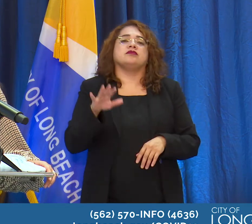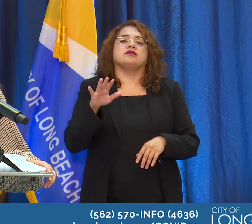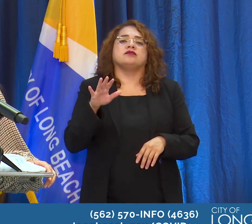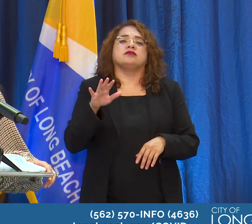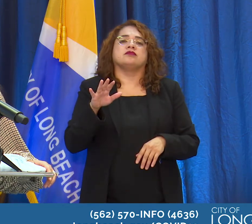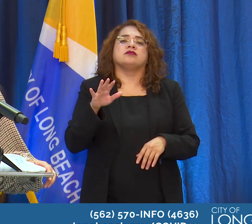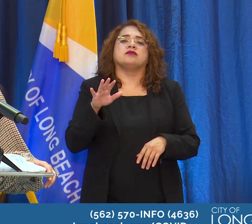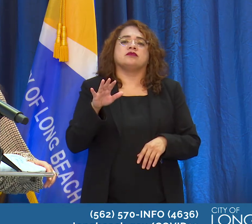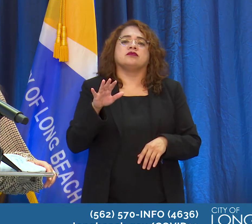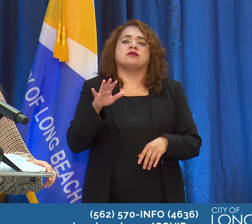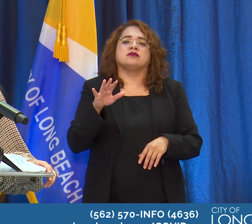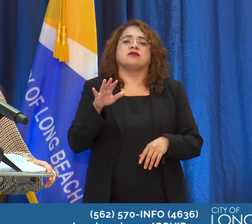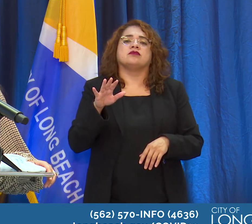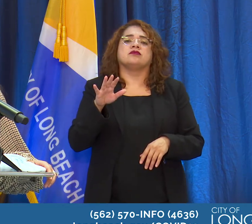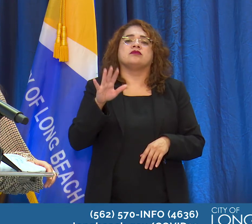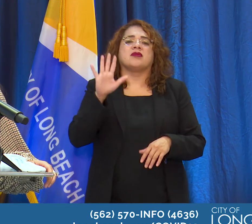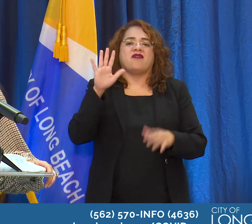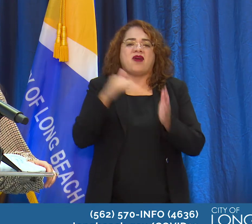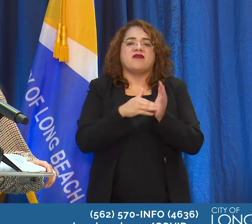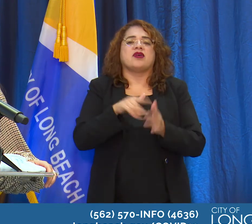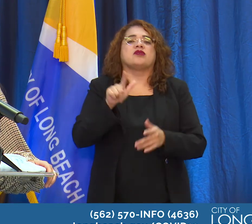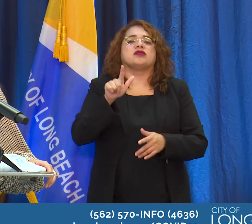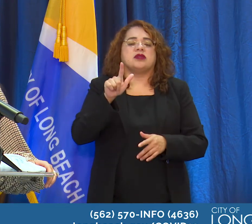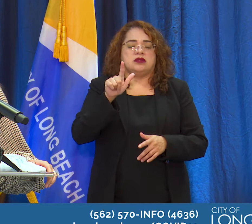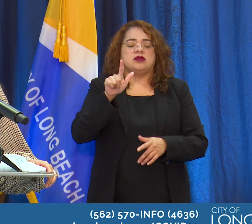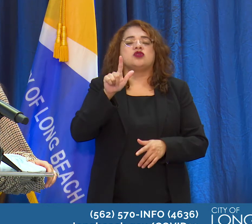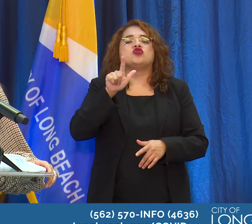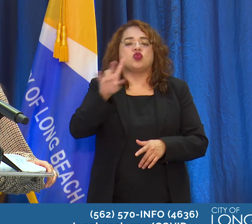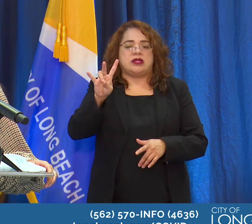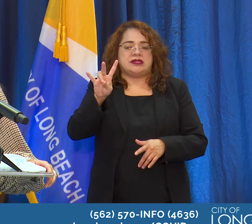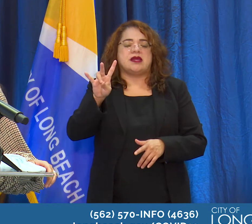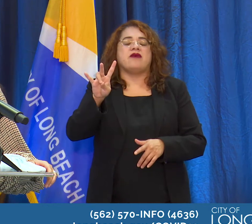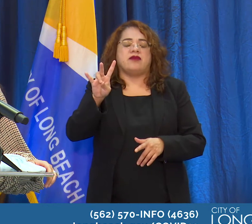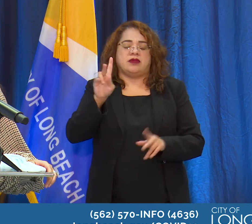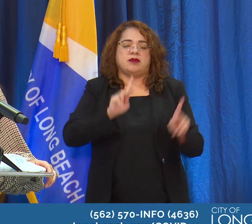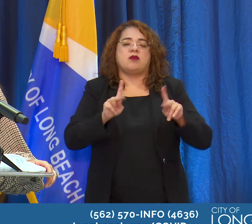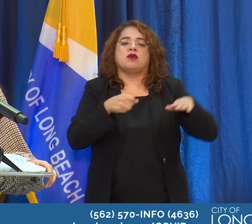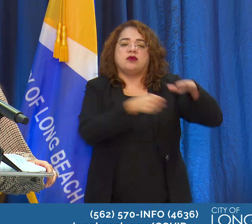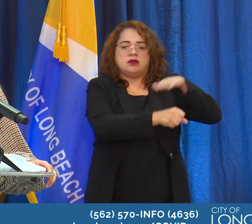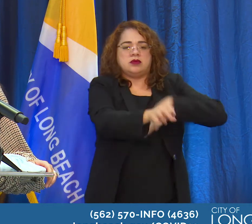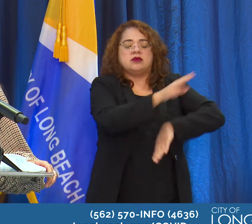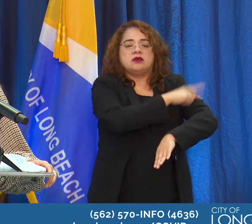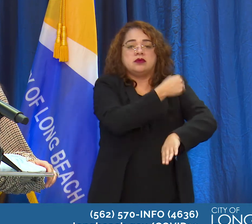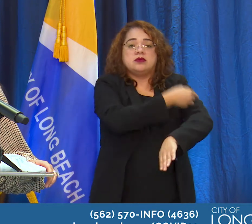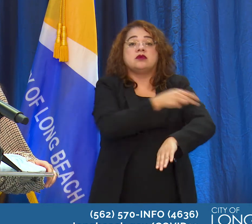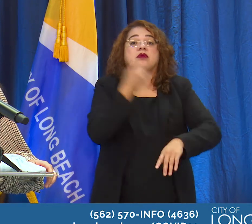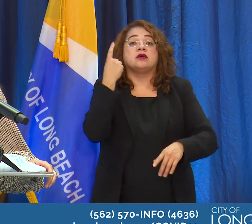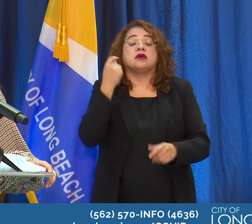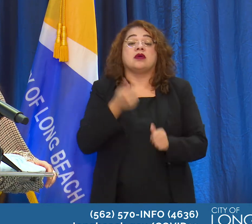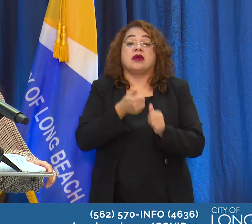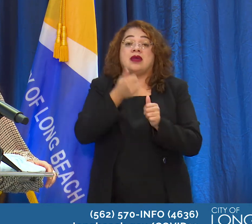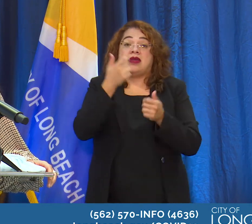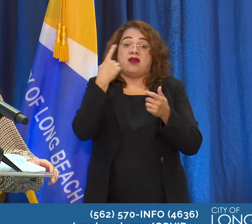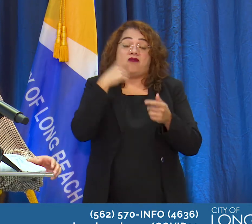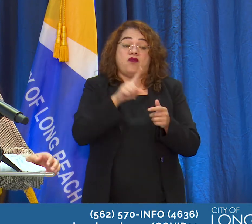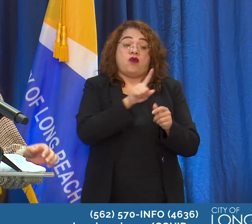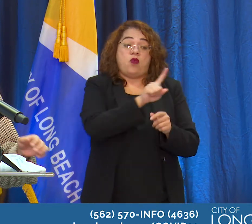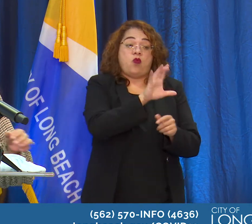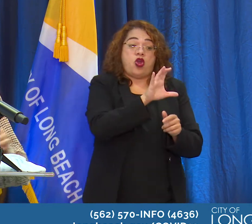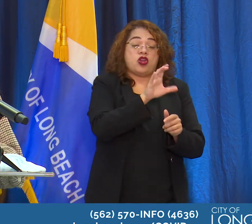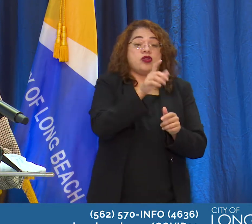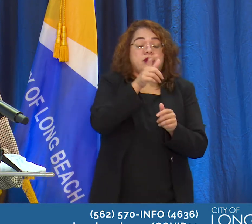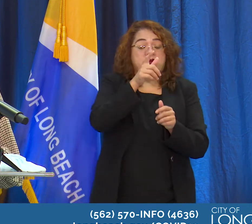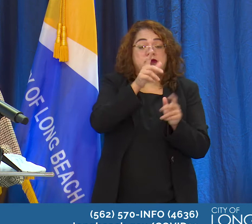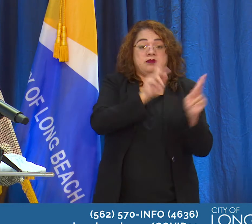mostradas. La primera imagen mostró la cantidad de casos de COVID-19 por cada 100,000 habitantes.